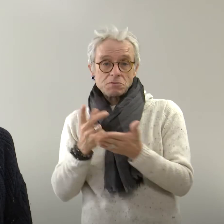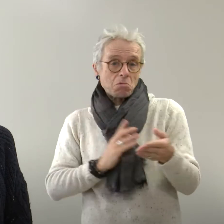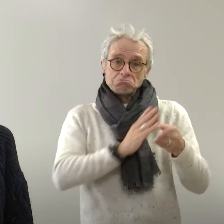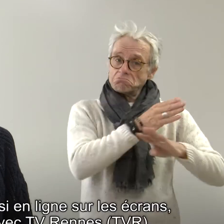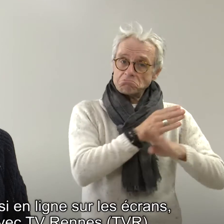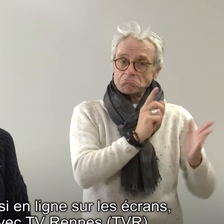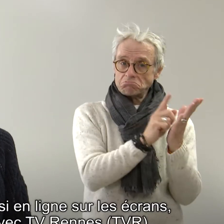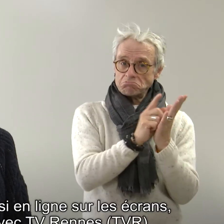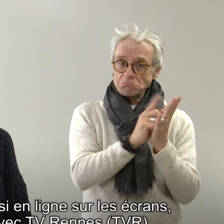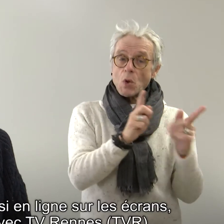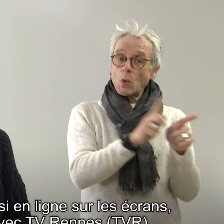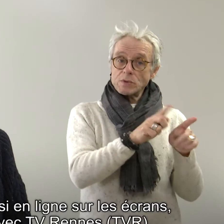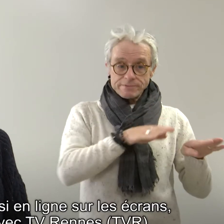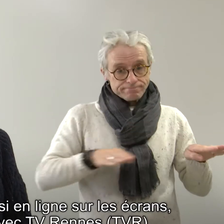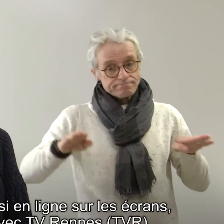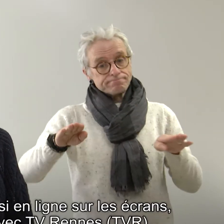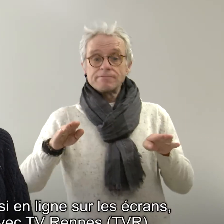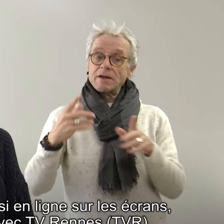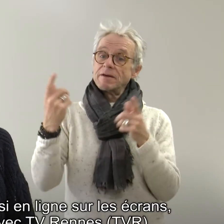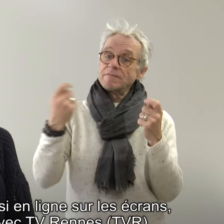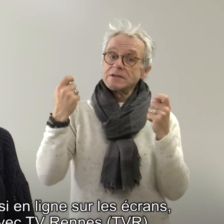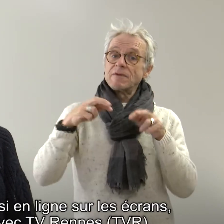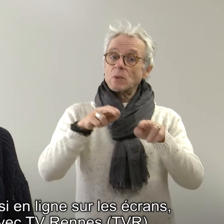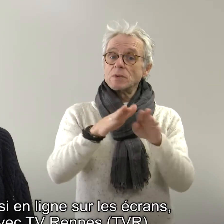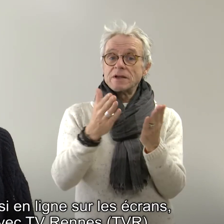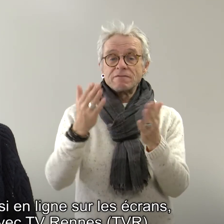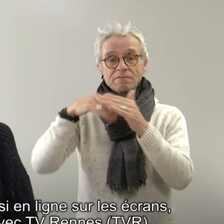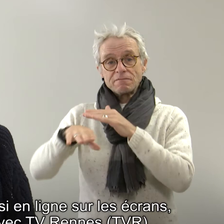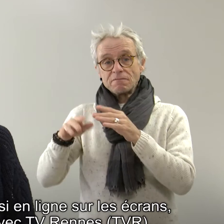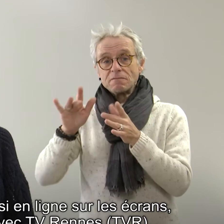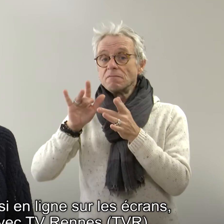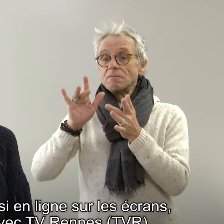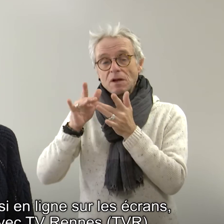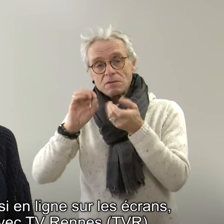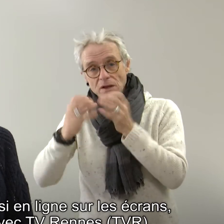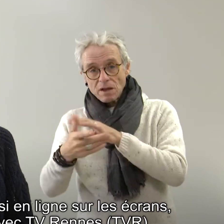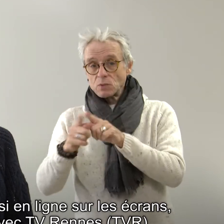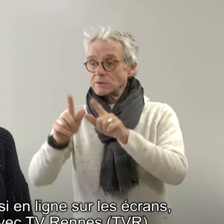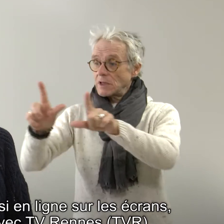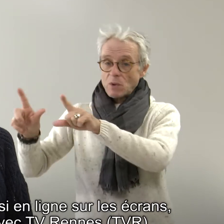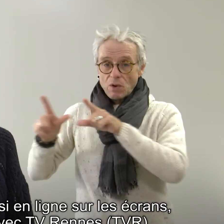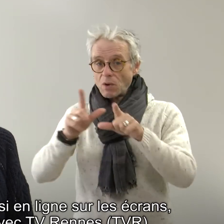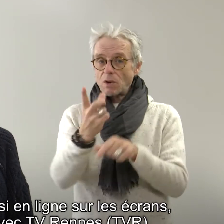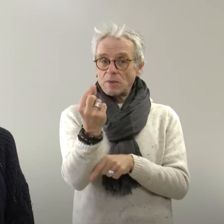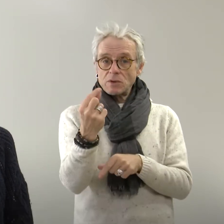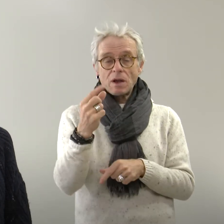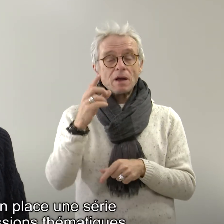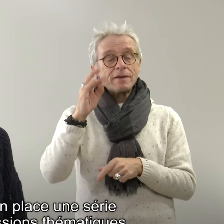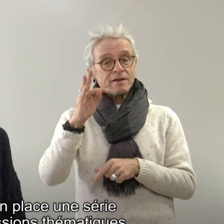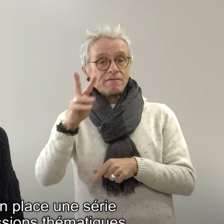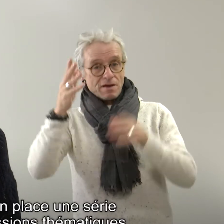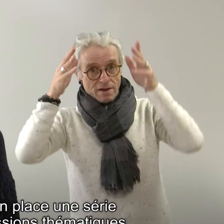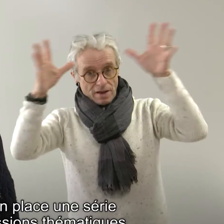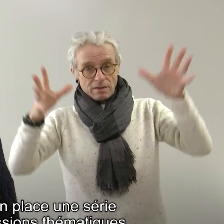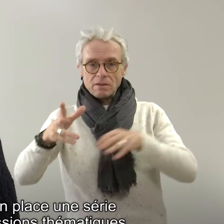et puis le festival c'est aussi en ligne sur les écrans sur les écrans en partenariat avec tv rennes donc on